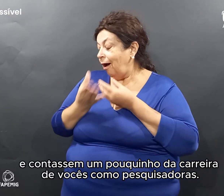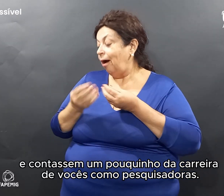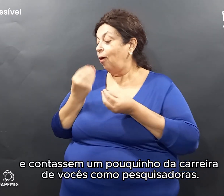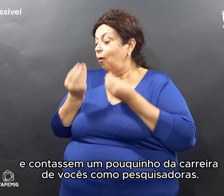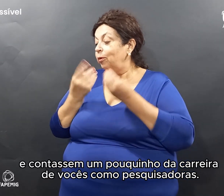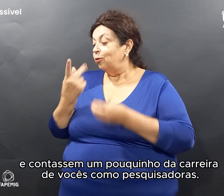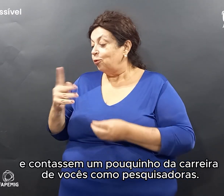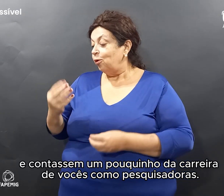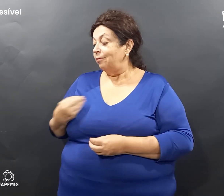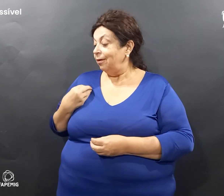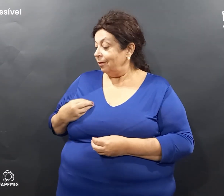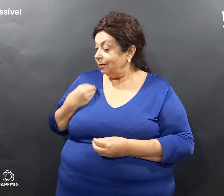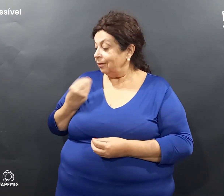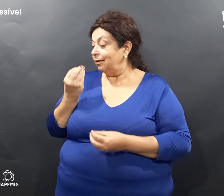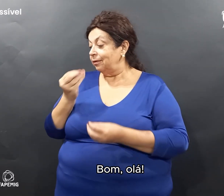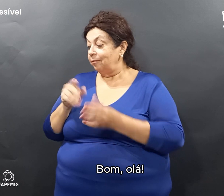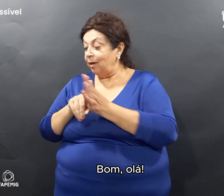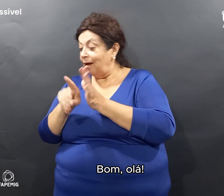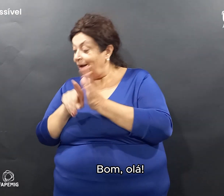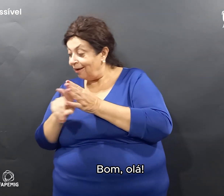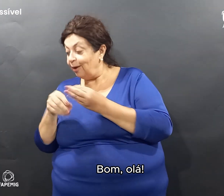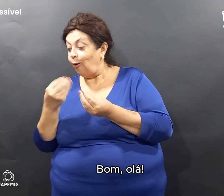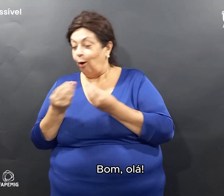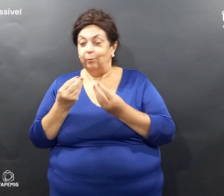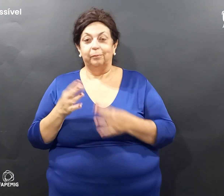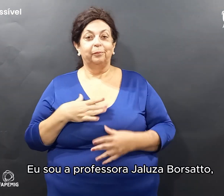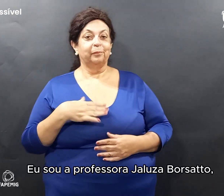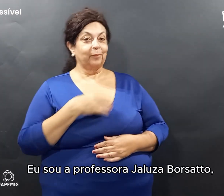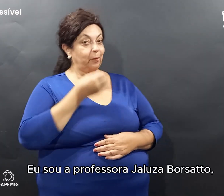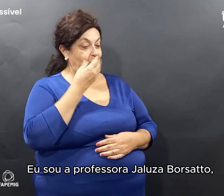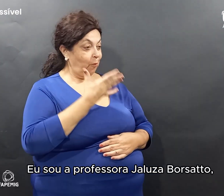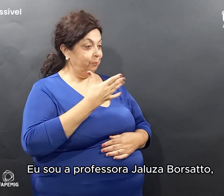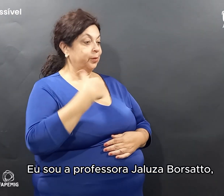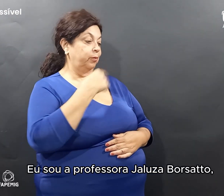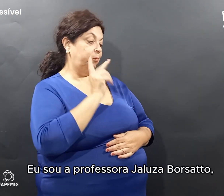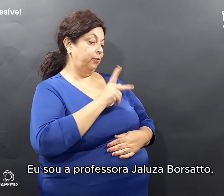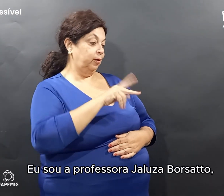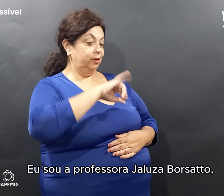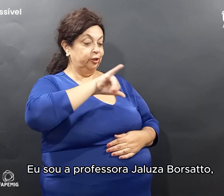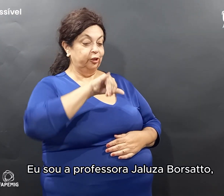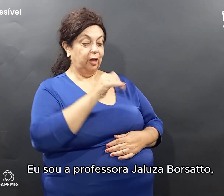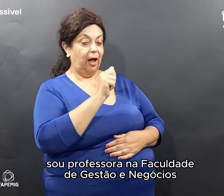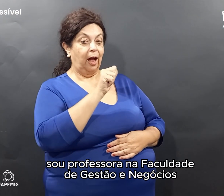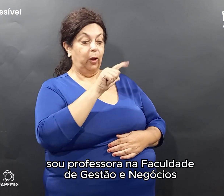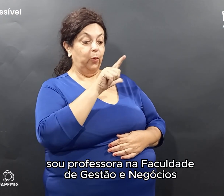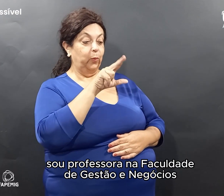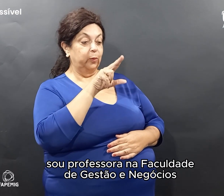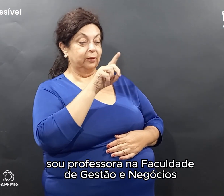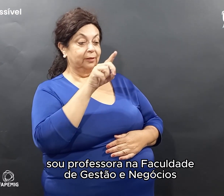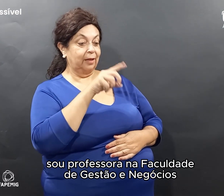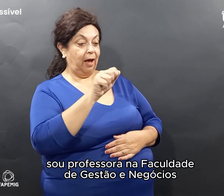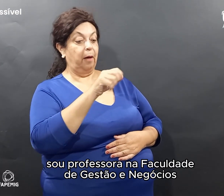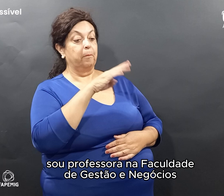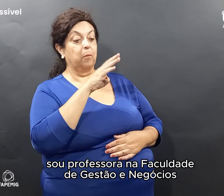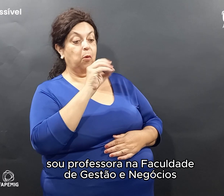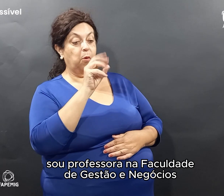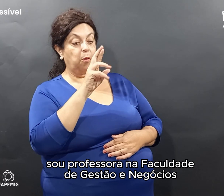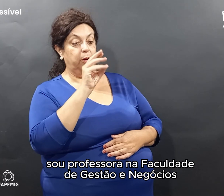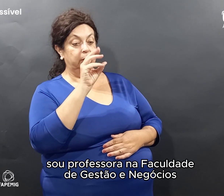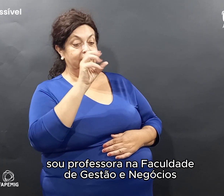como pesquisadores. Bom, olá. Eu sou a professora Jalusa Borsato, eu sou professora na Faculdade de Gestão